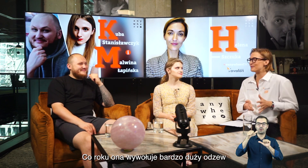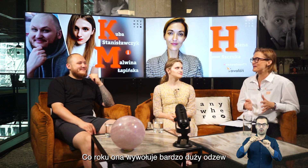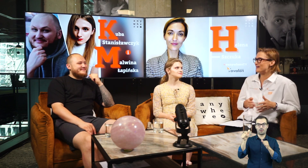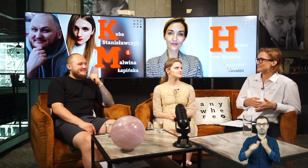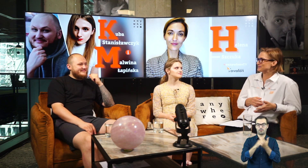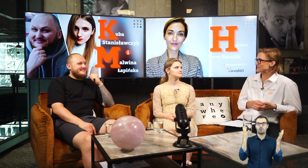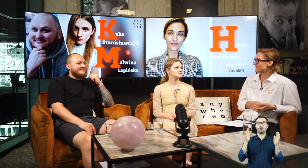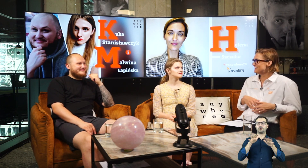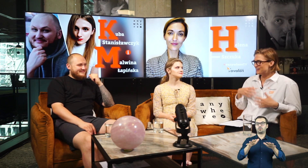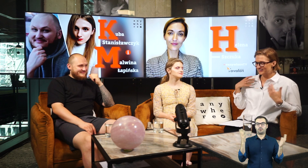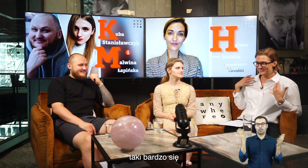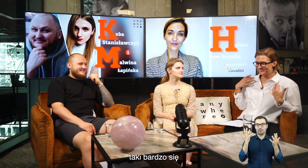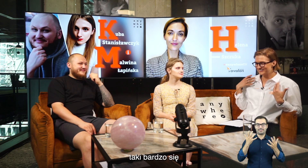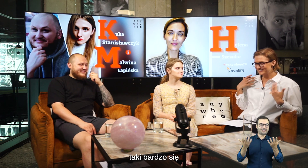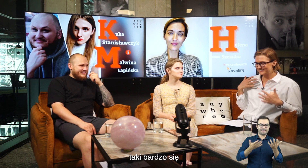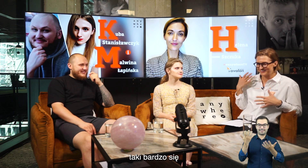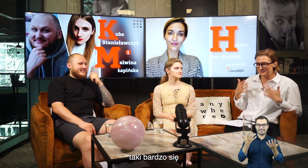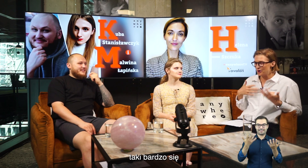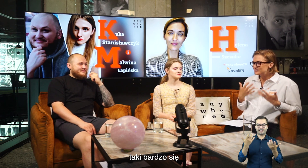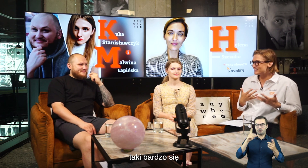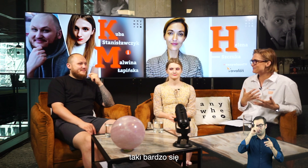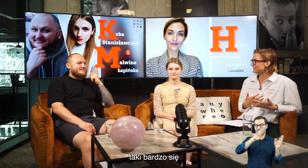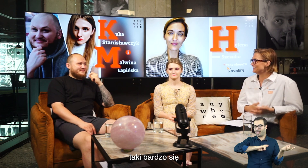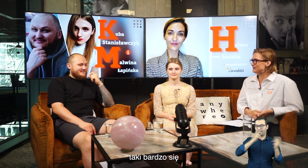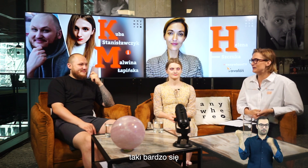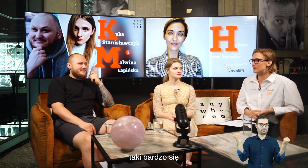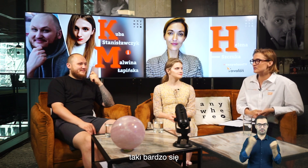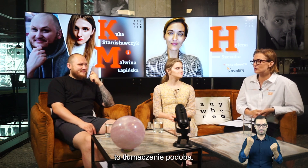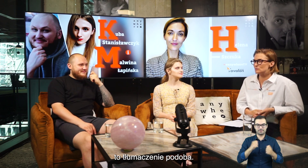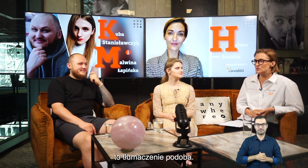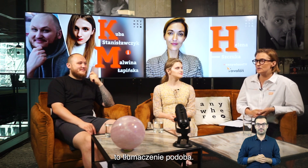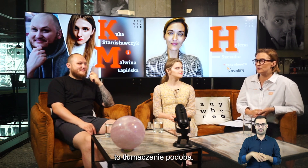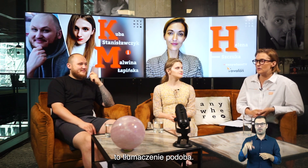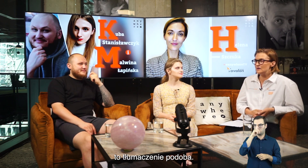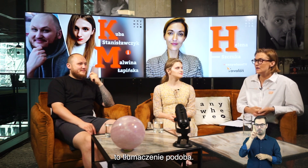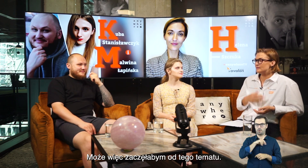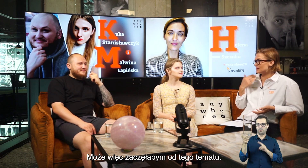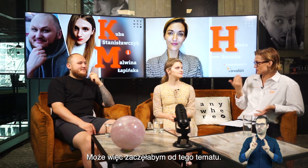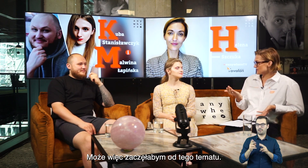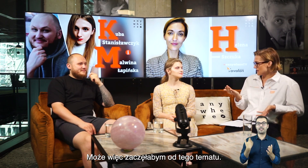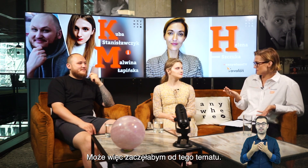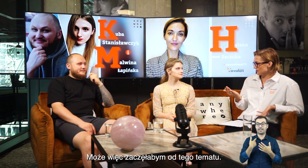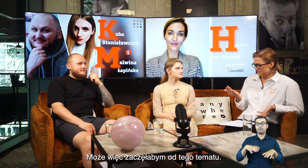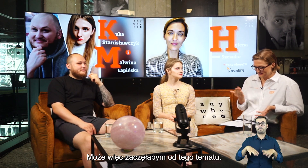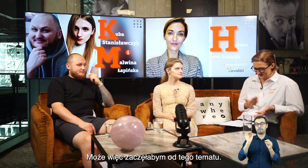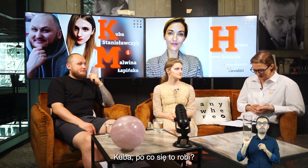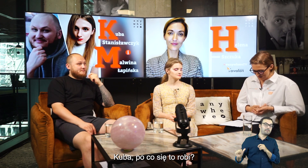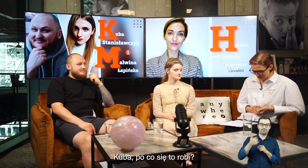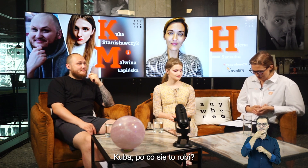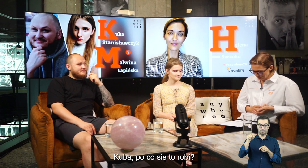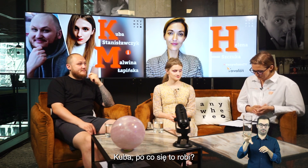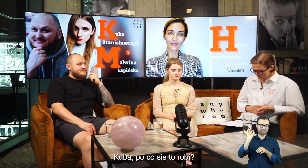ona wywołuje bardzo duży taki no, odzew i bardzo się to tłumaczenie podoba. Więc ja może zaczęłabym od